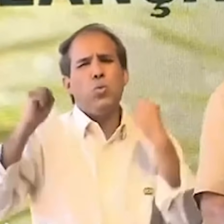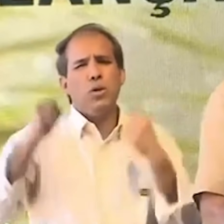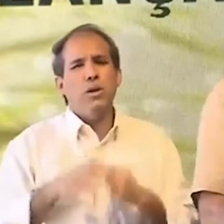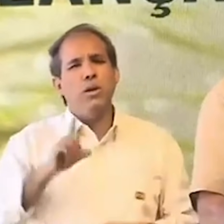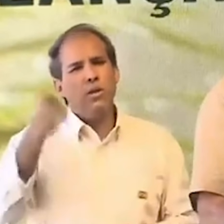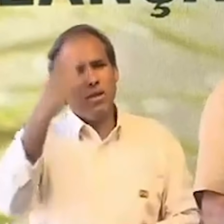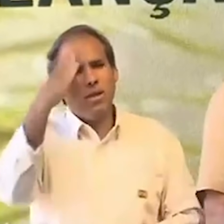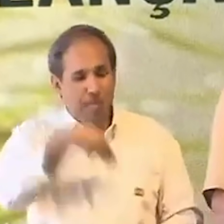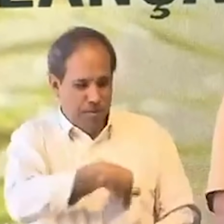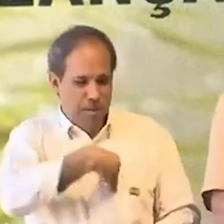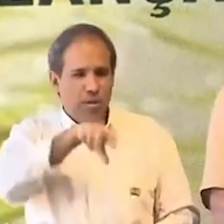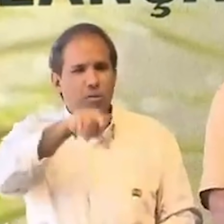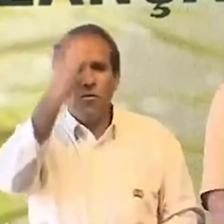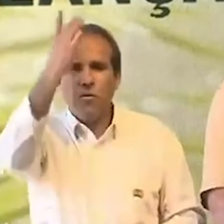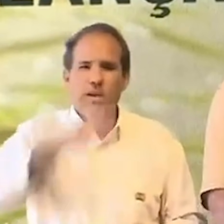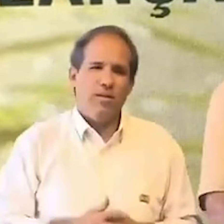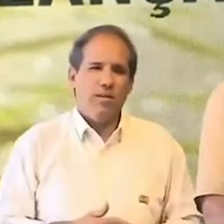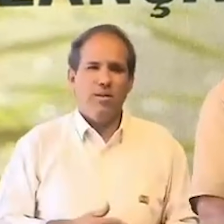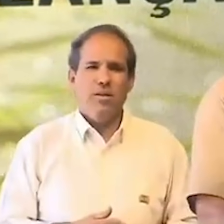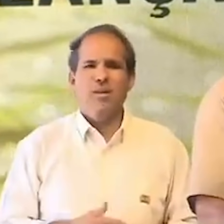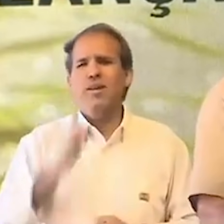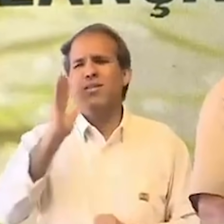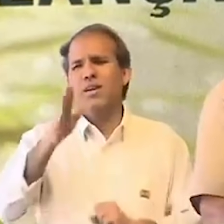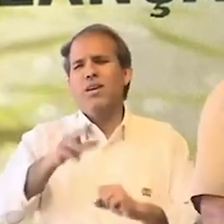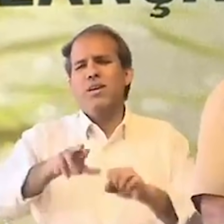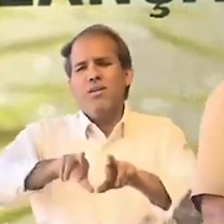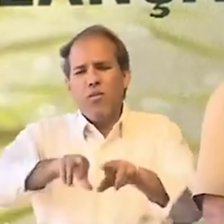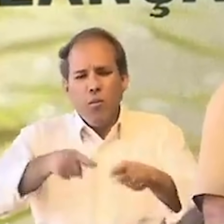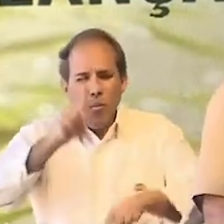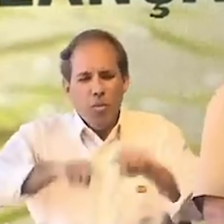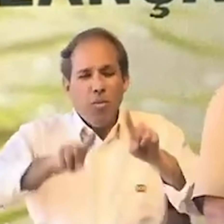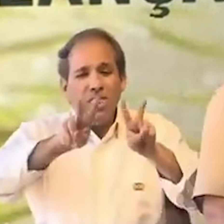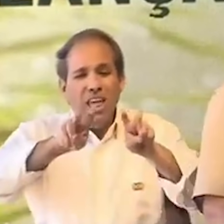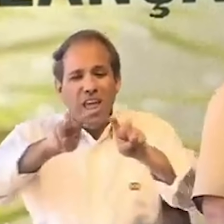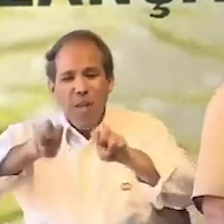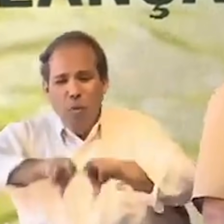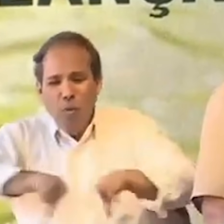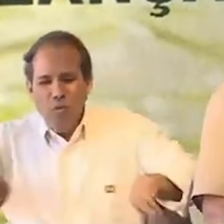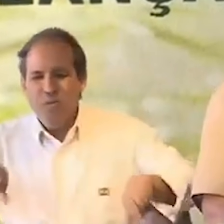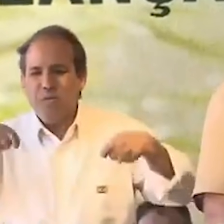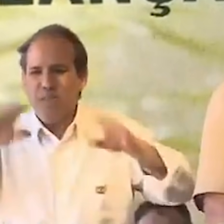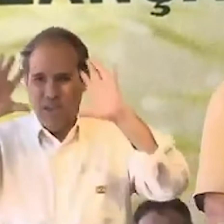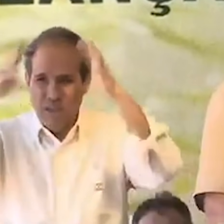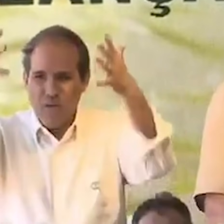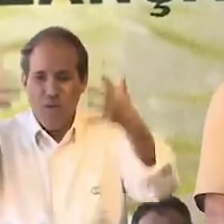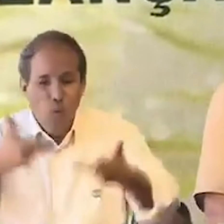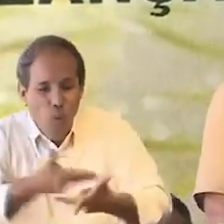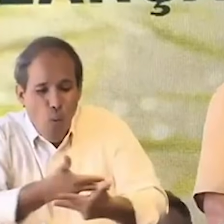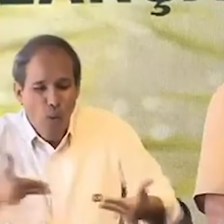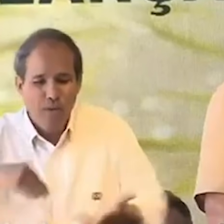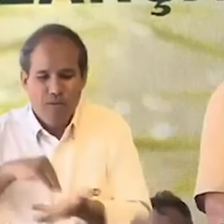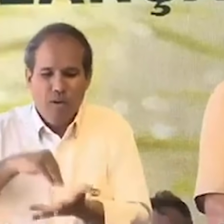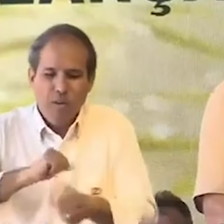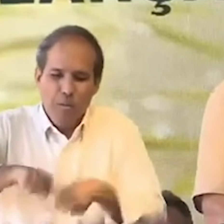missão não seria fácil. Muita coisa tinha que ser resolvida. Muitos